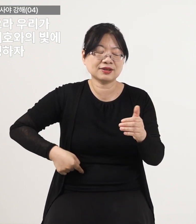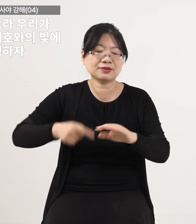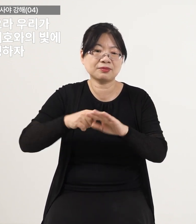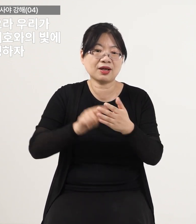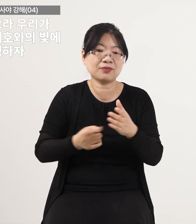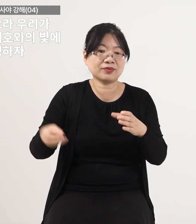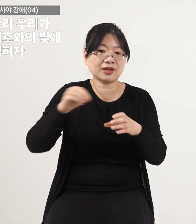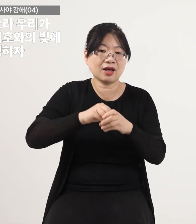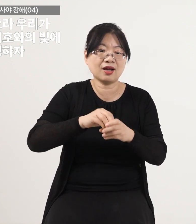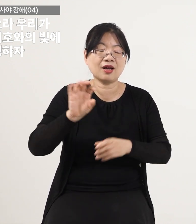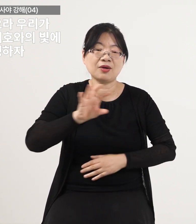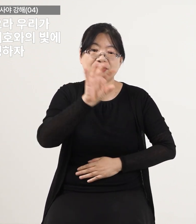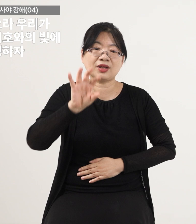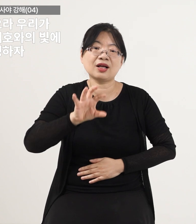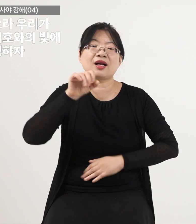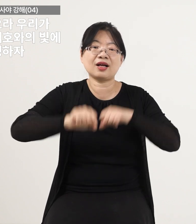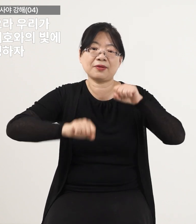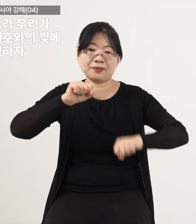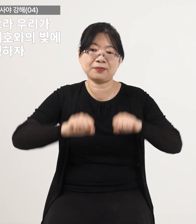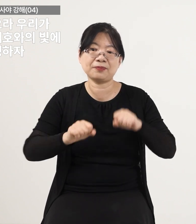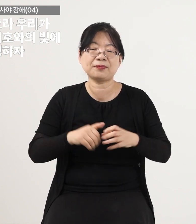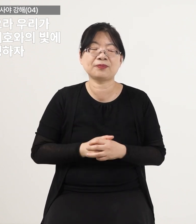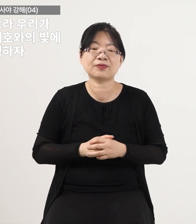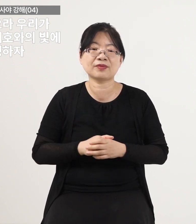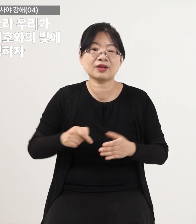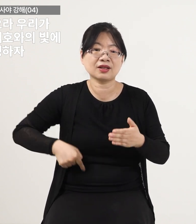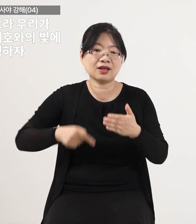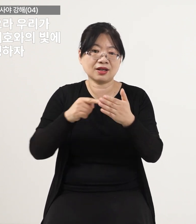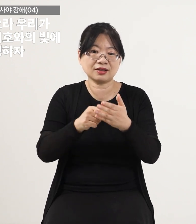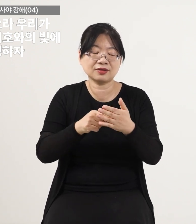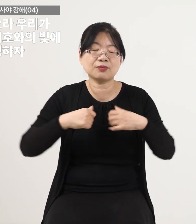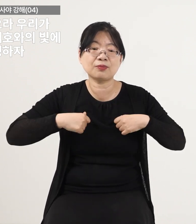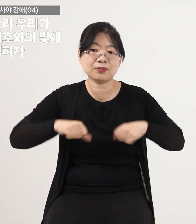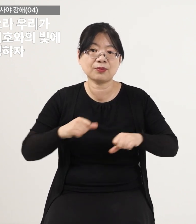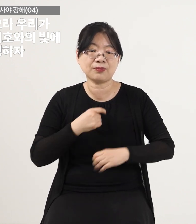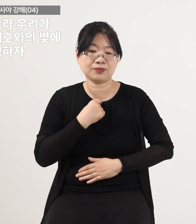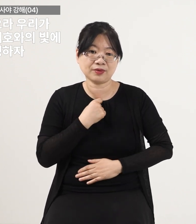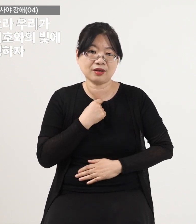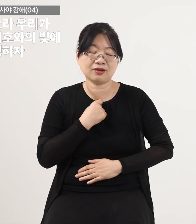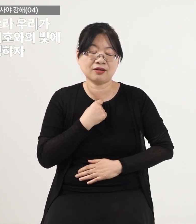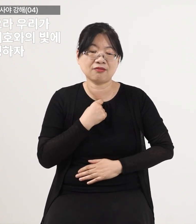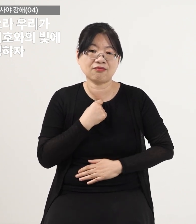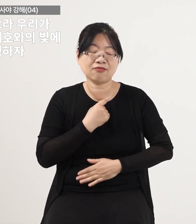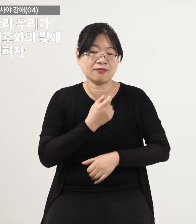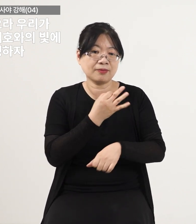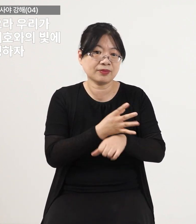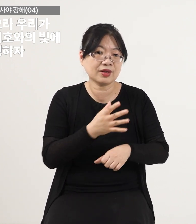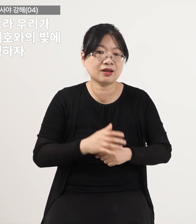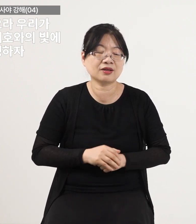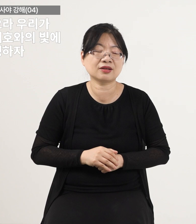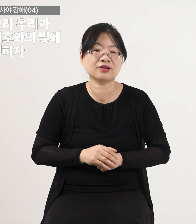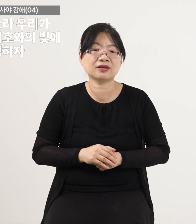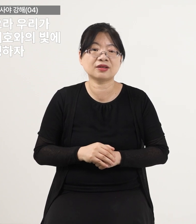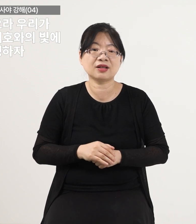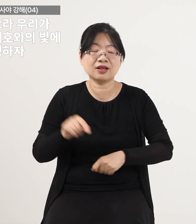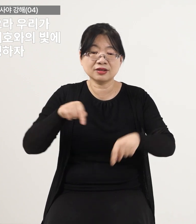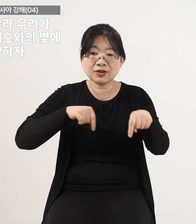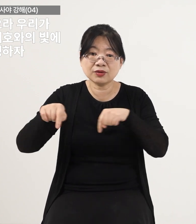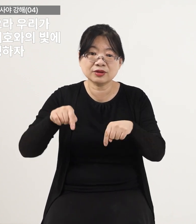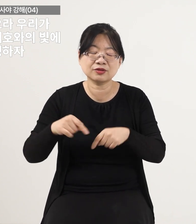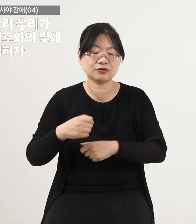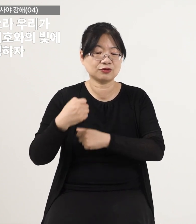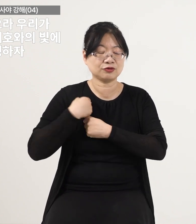담아진 반복되는 행동을 얘기합니다. 그 의지도 내려놓겠다. 뭐 단순히